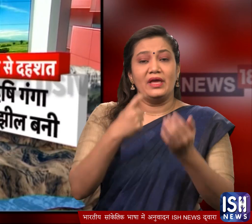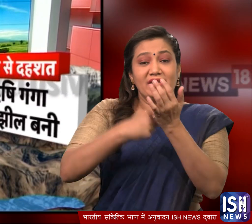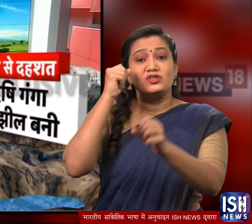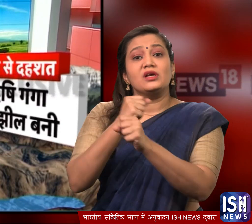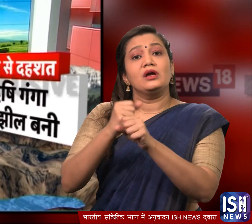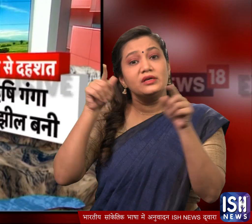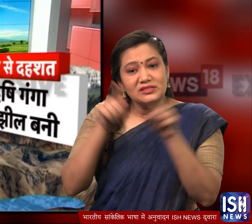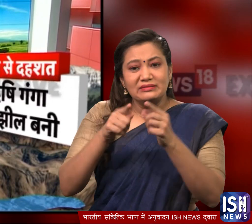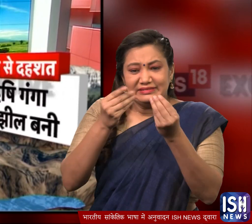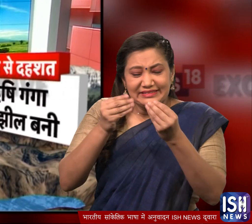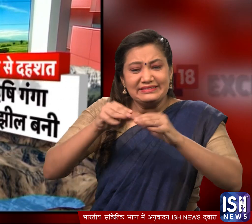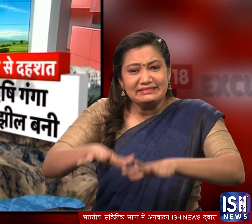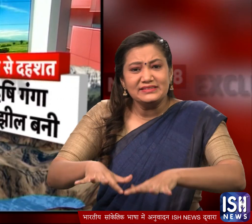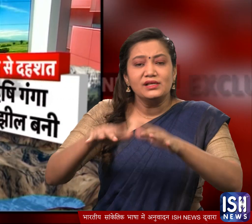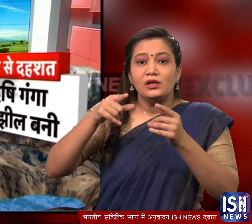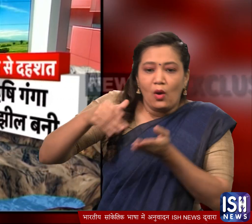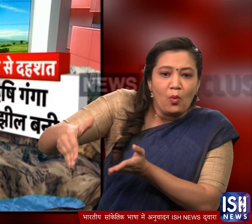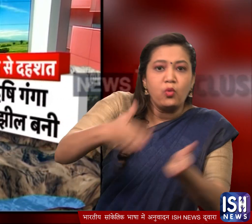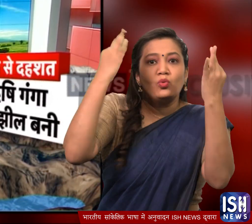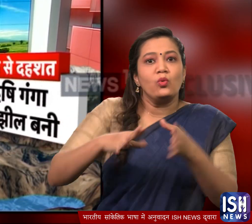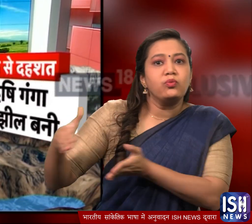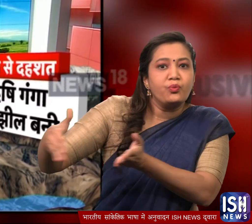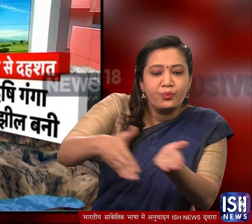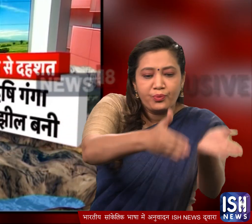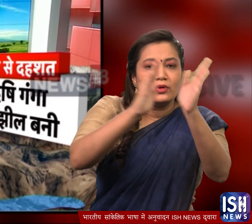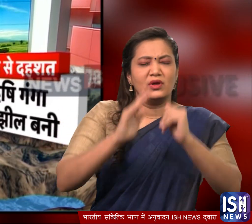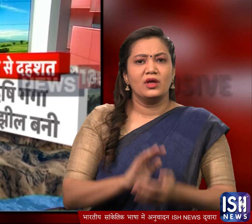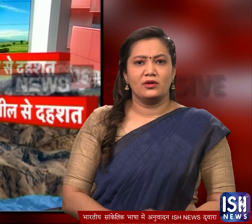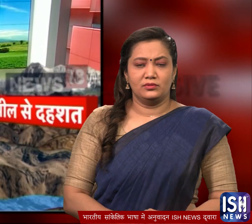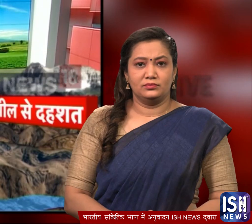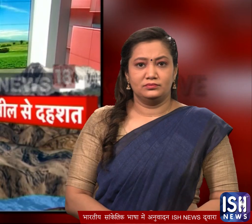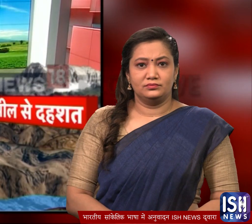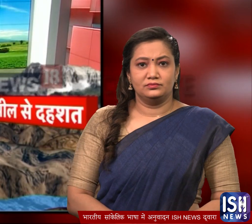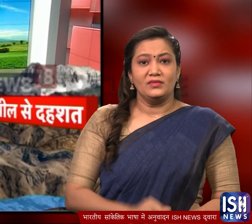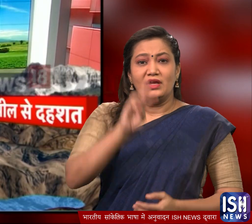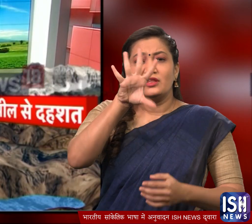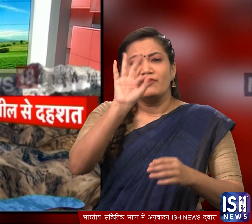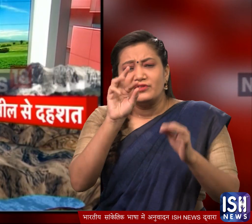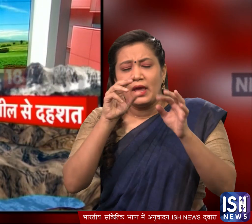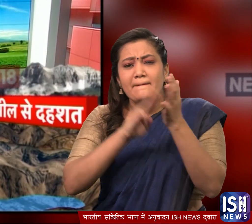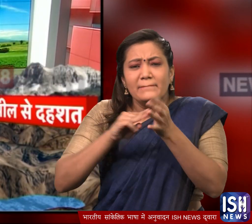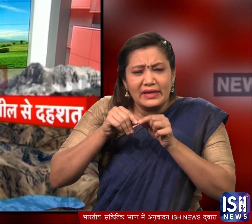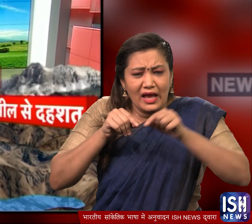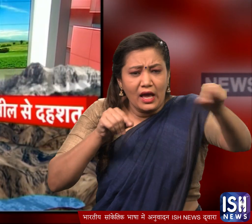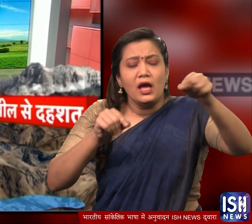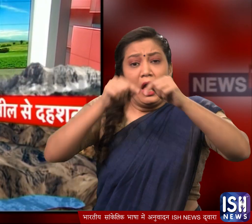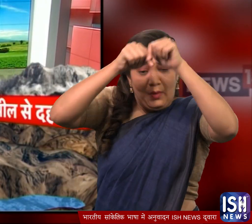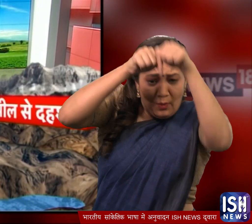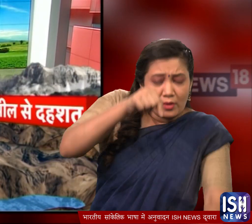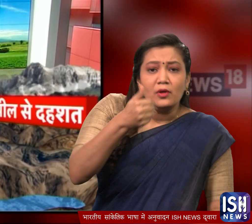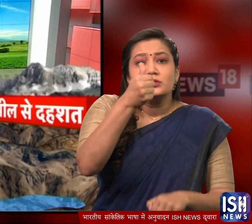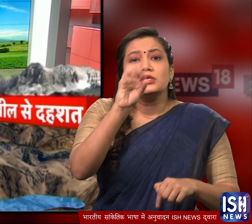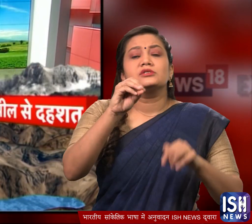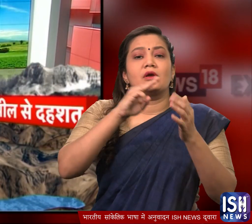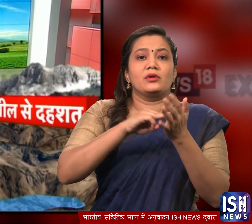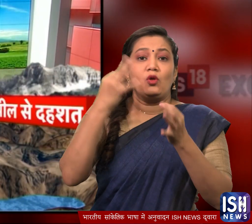जगह ऋषिगंगा नदी पर मलबा जमा होने से एक झील बन चुकी। इस झील की लंबाई करीब 350 मीटर और गहराई करीब 60